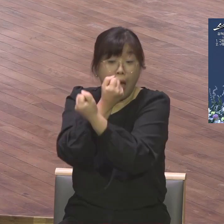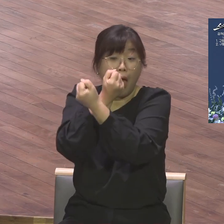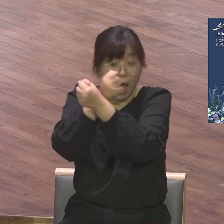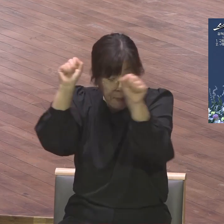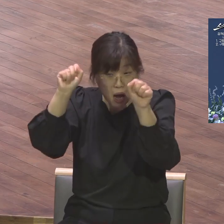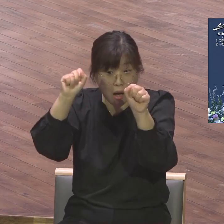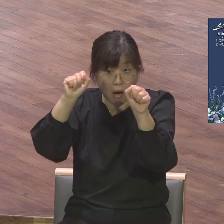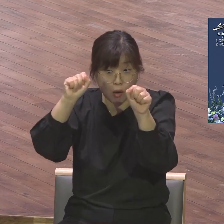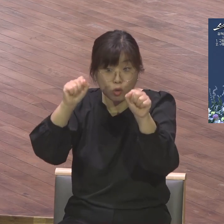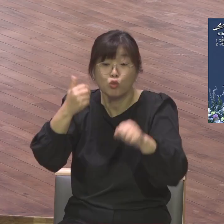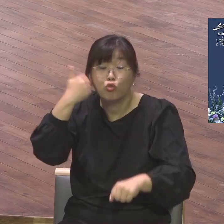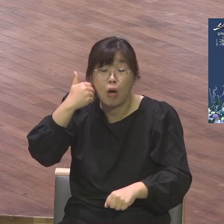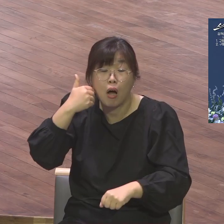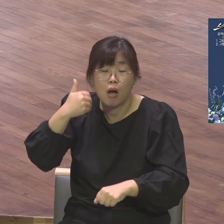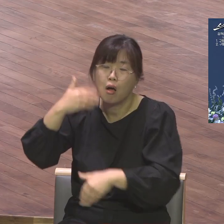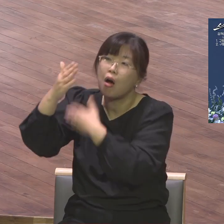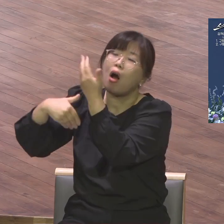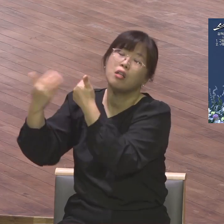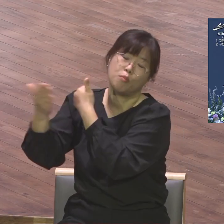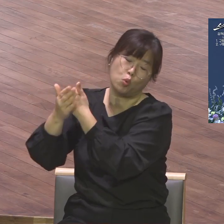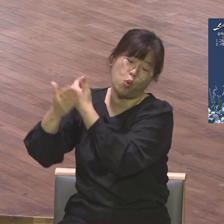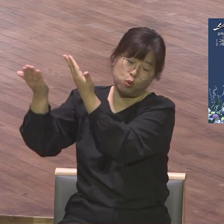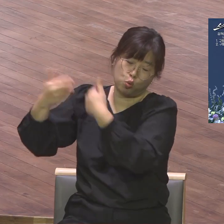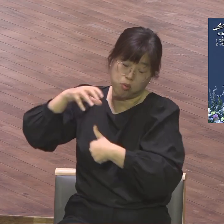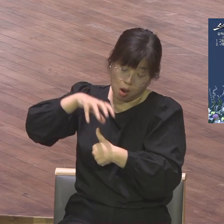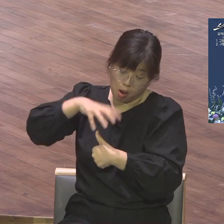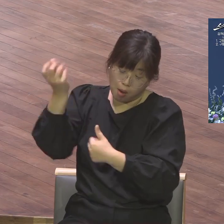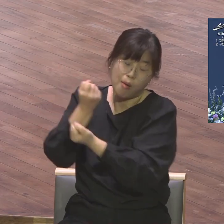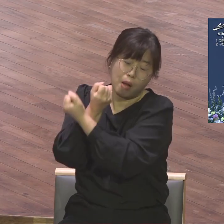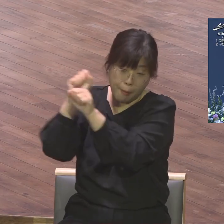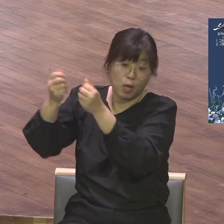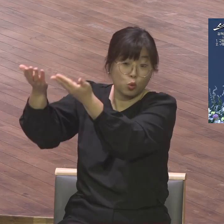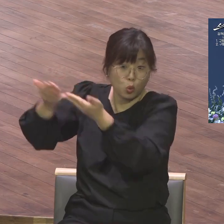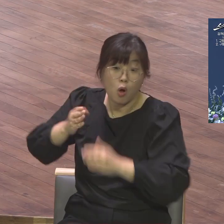하나님의 아름다운 일, 그 당시에 아멘할 수밖에 없는 사건이었어요.